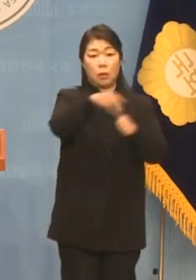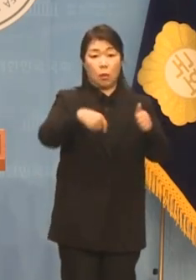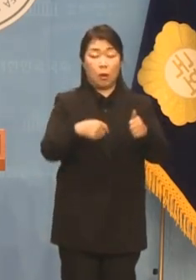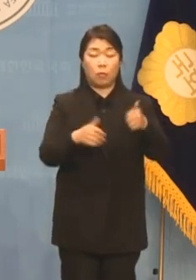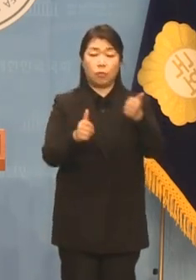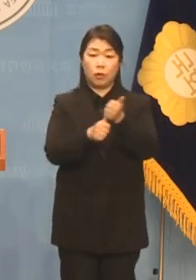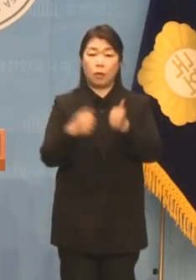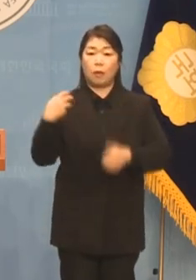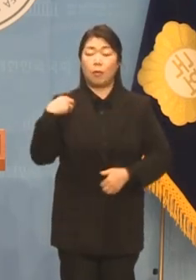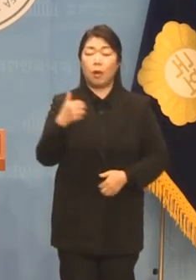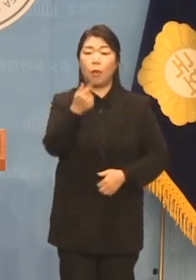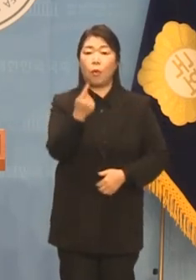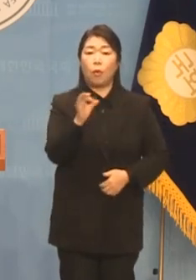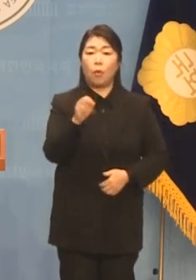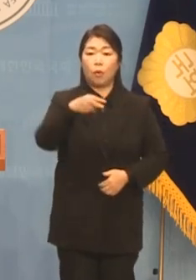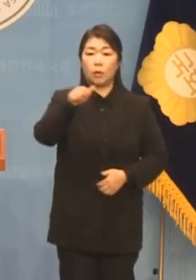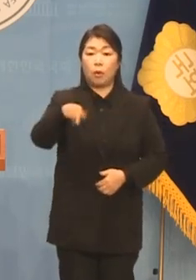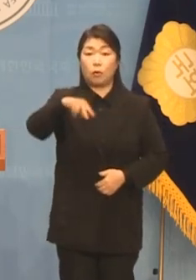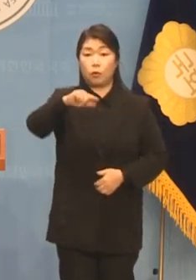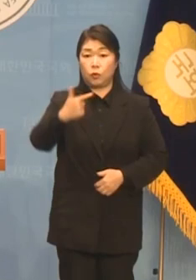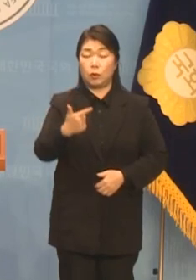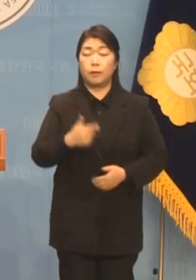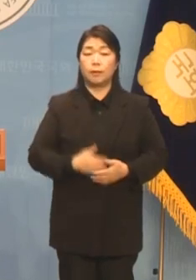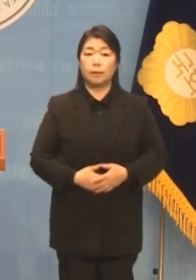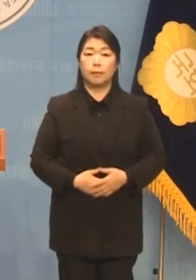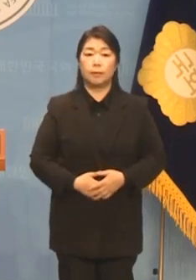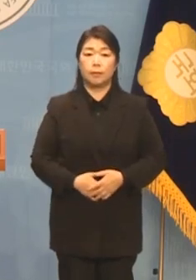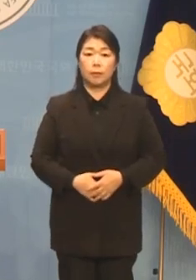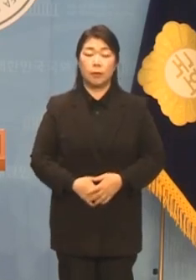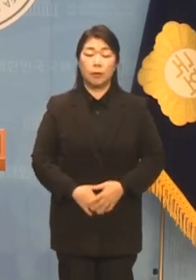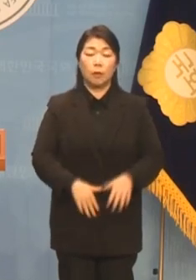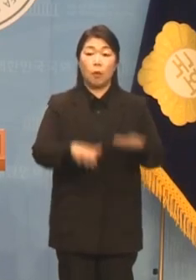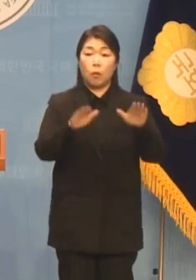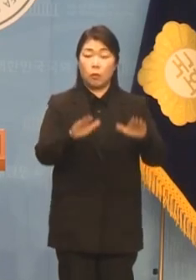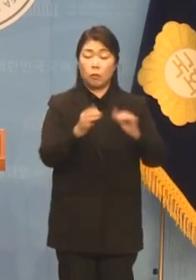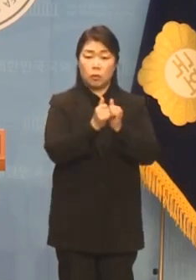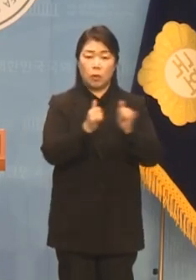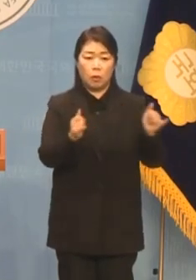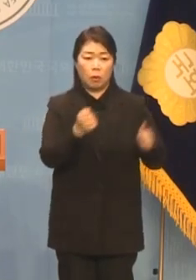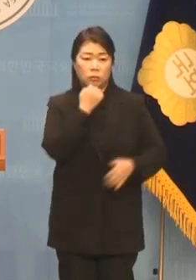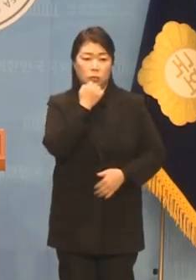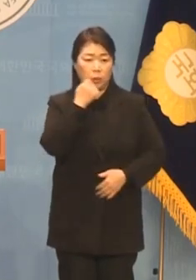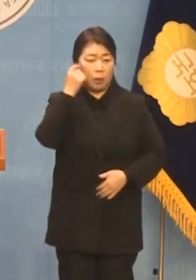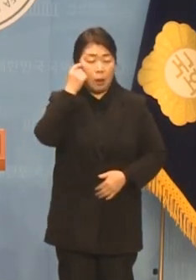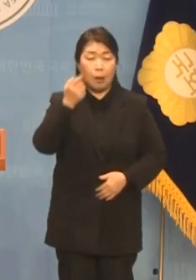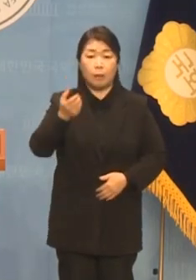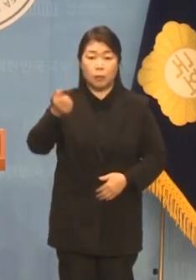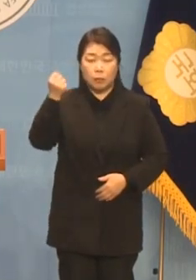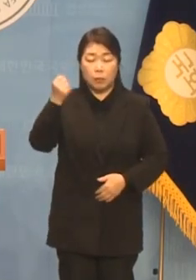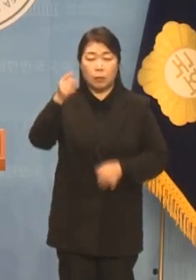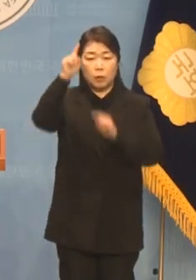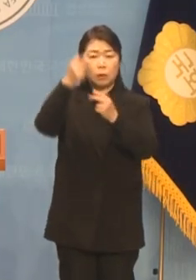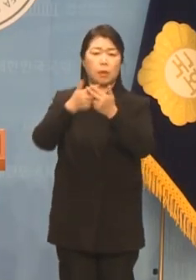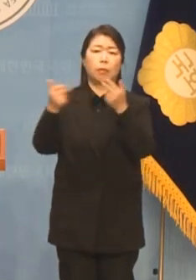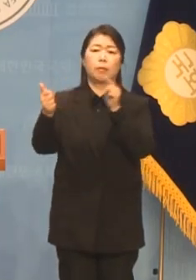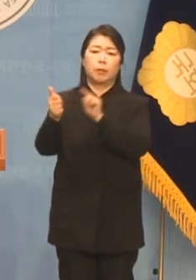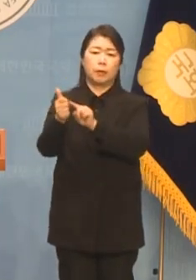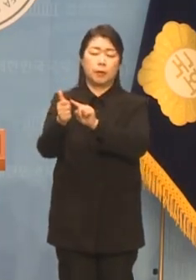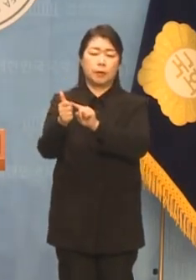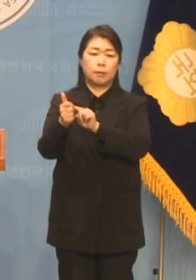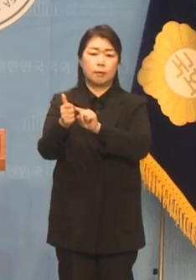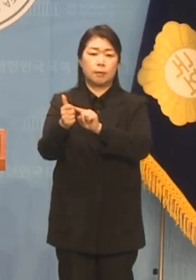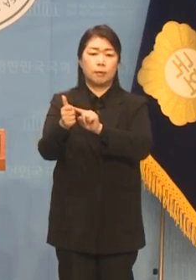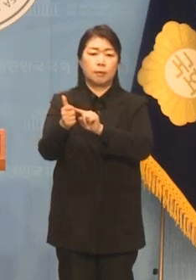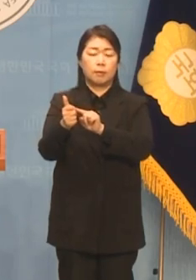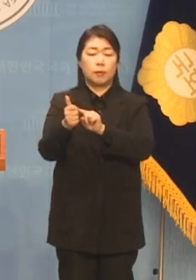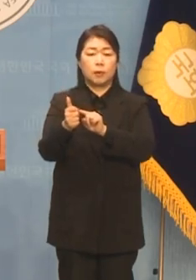홍석준 국회의원입니다 오늘은 국민을 우습게 하는 이재명 민주당 대표의 나무인